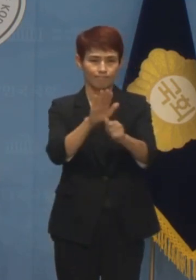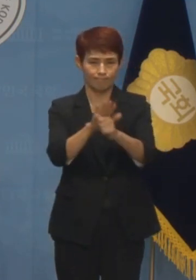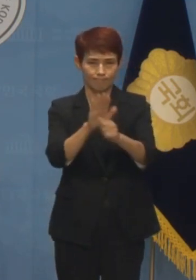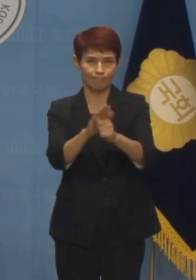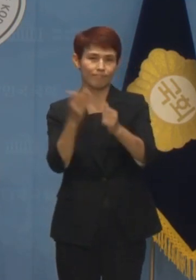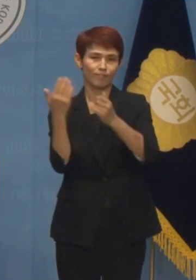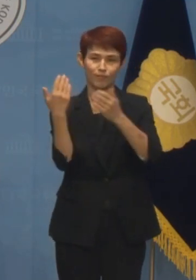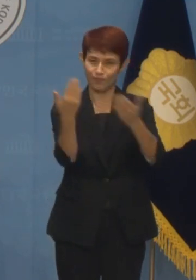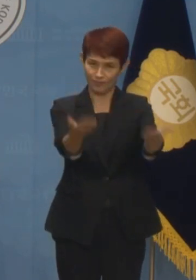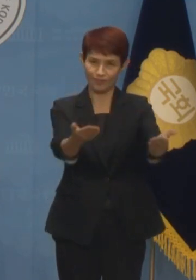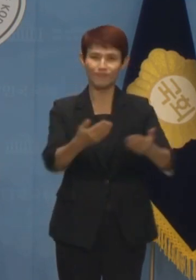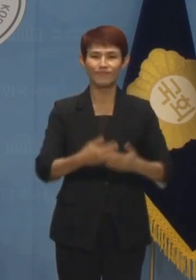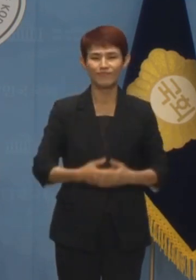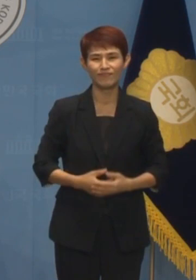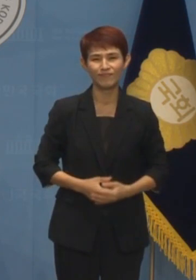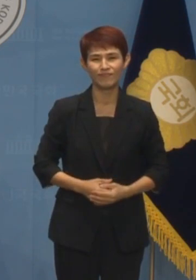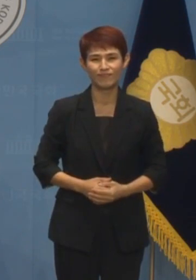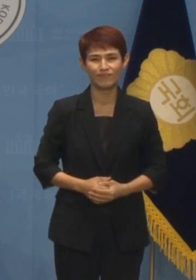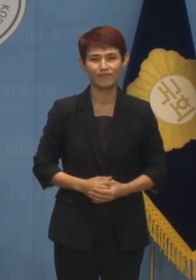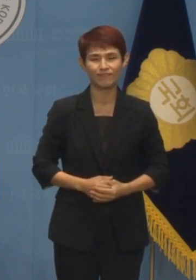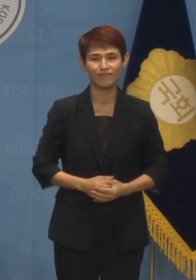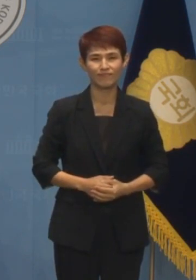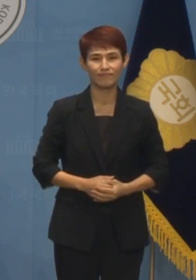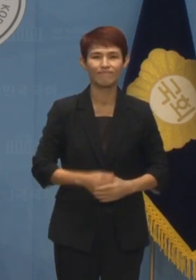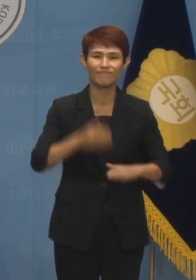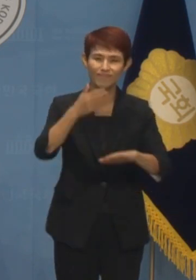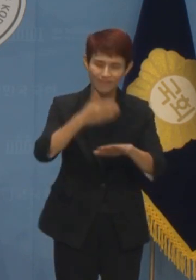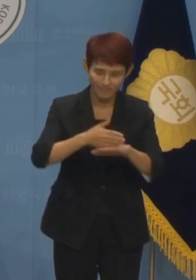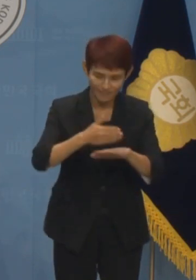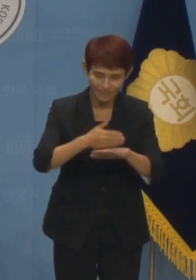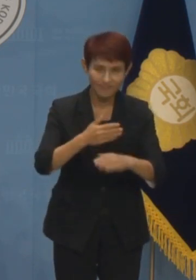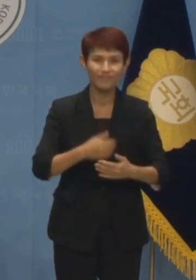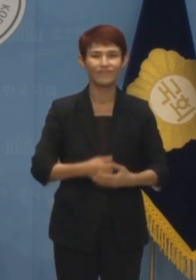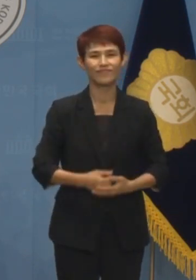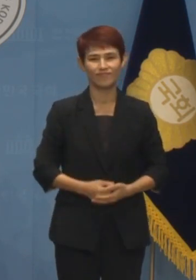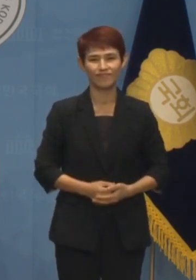모든 지원을 아끼지 않겠습니다. 고맙습니다.